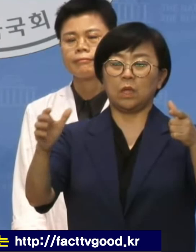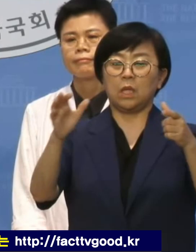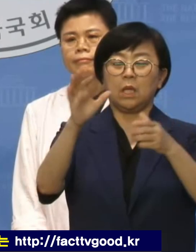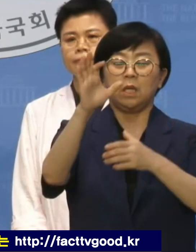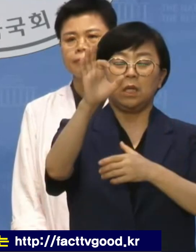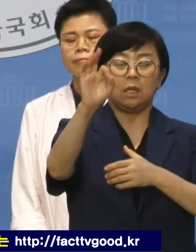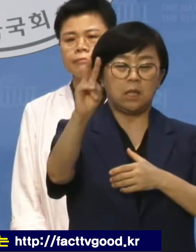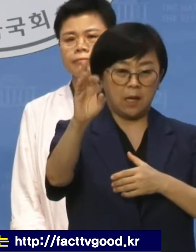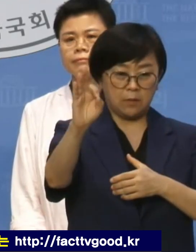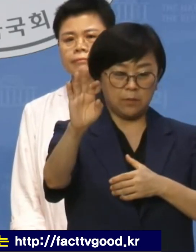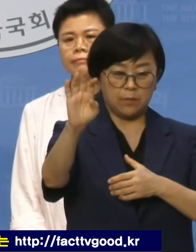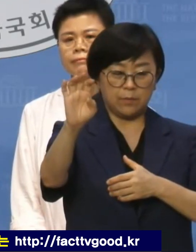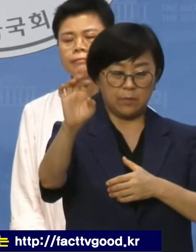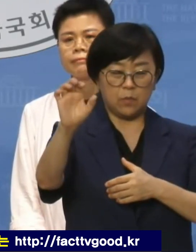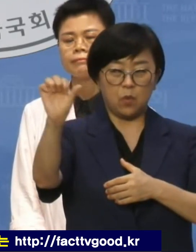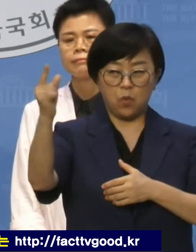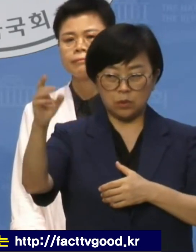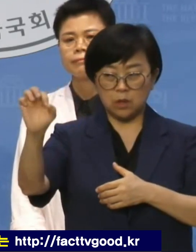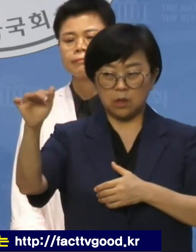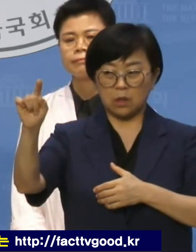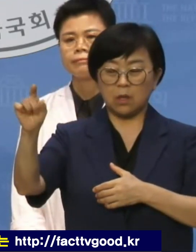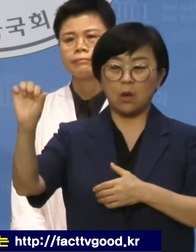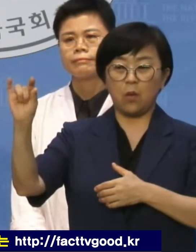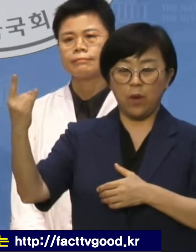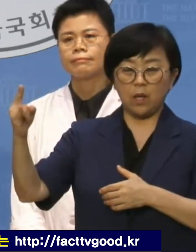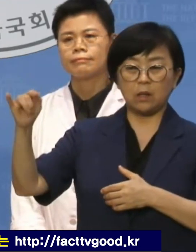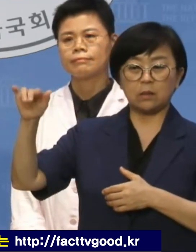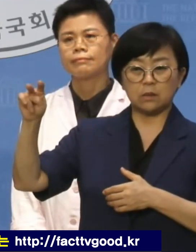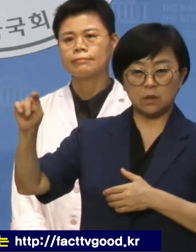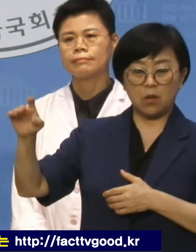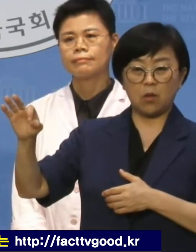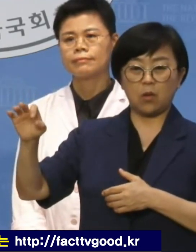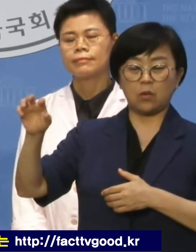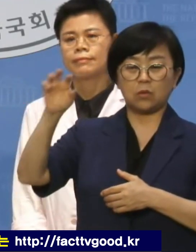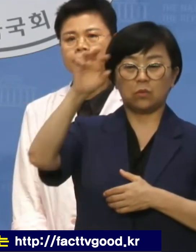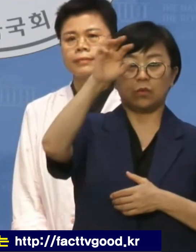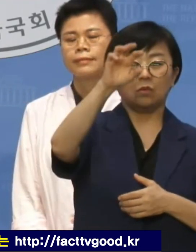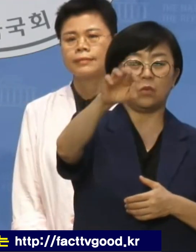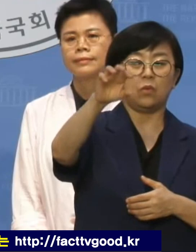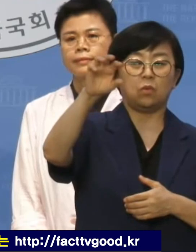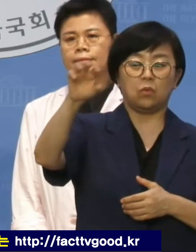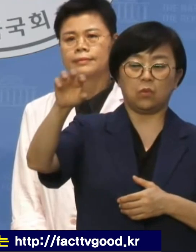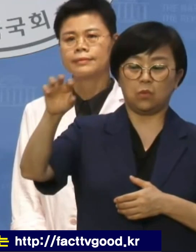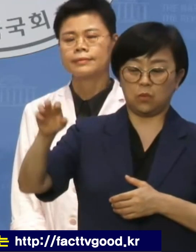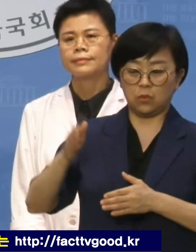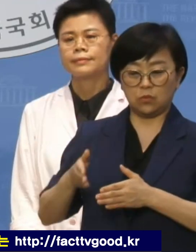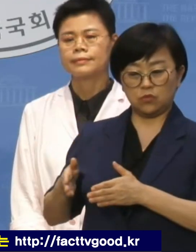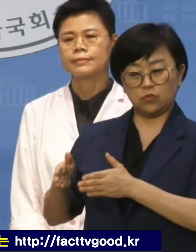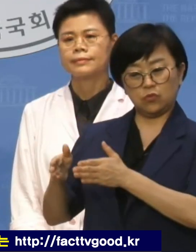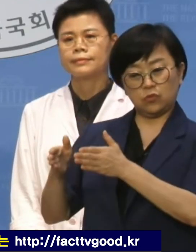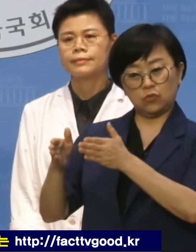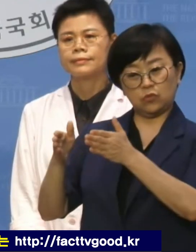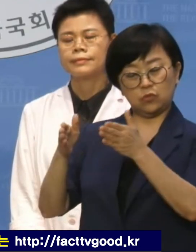양평, 홍천, 횡성을 갈 때는